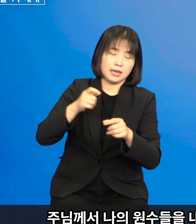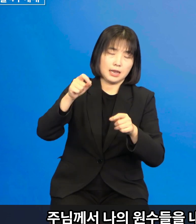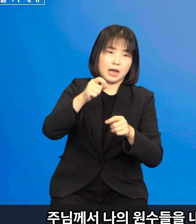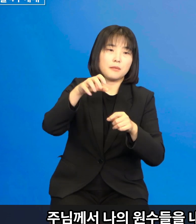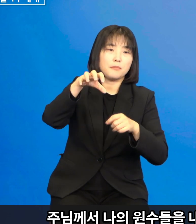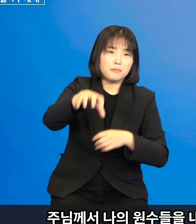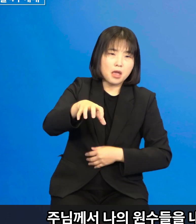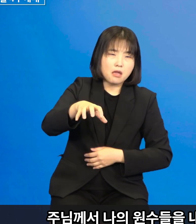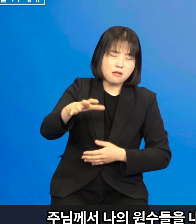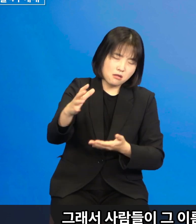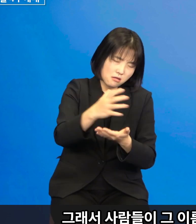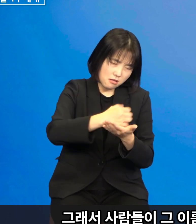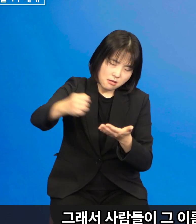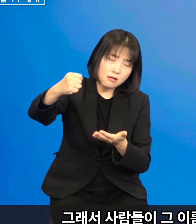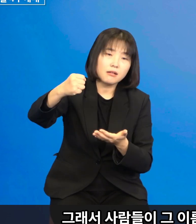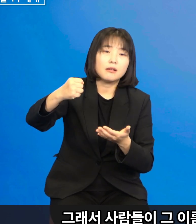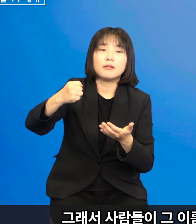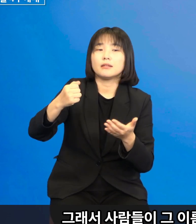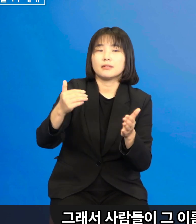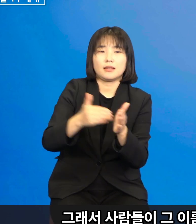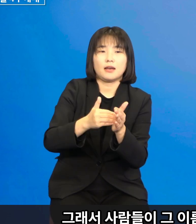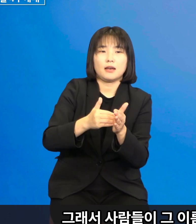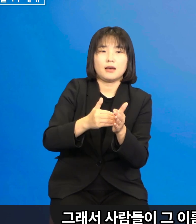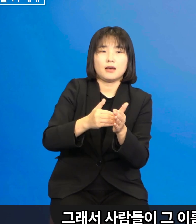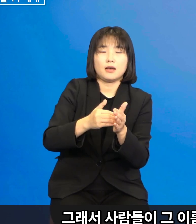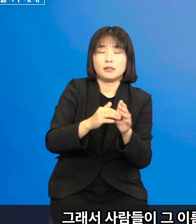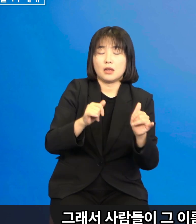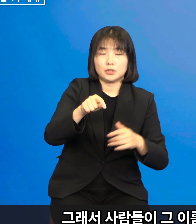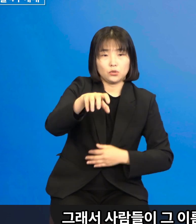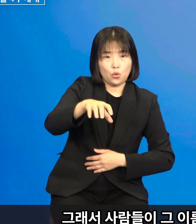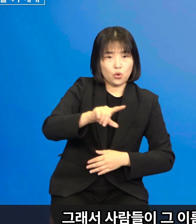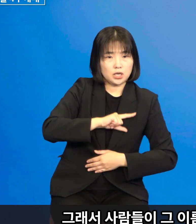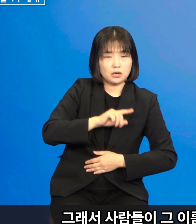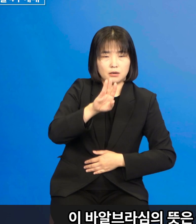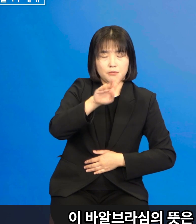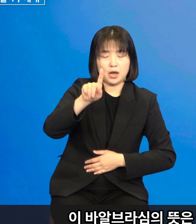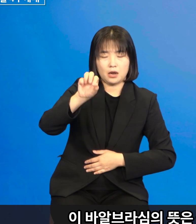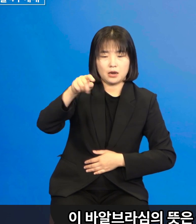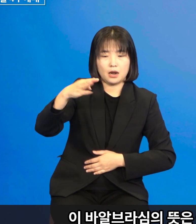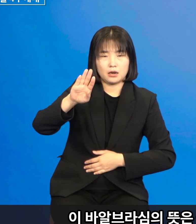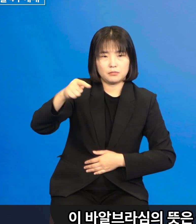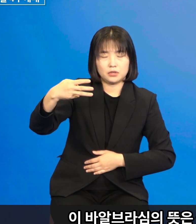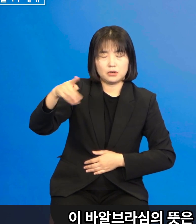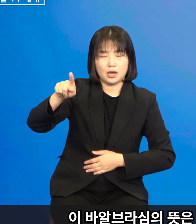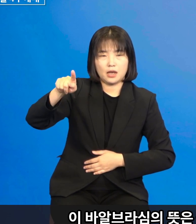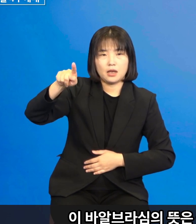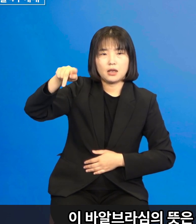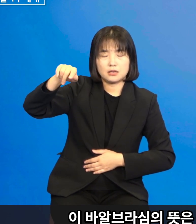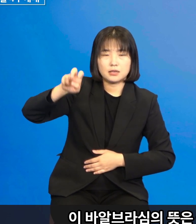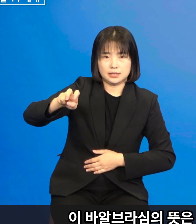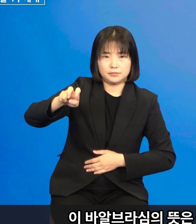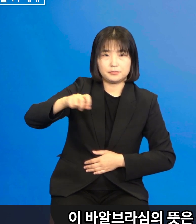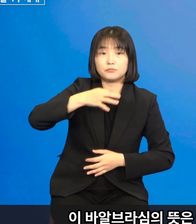그렇게 휩쓸어 버리셨다. 그래서 사람들이 그 이름을 바알브라심이라고 하였다. 이 바알브라심의 뜻은